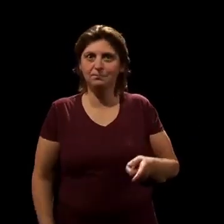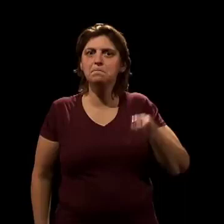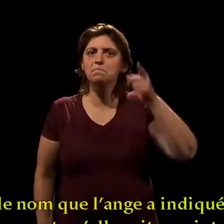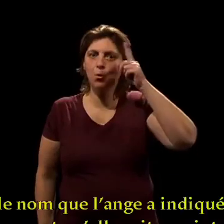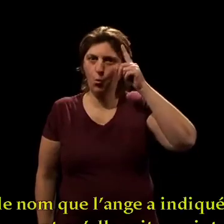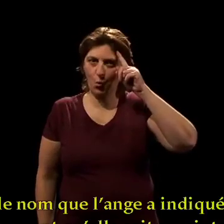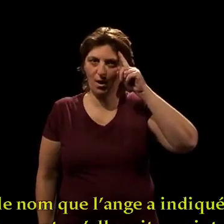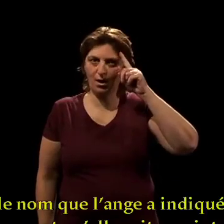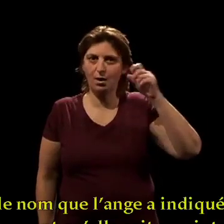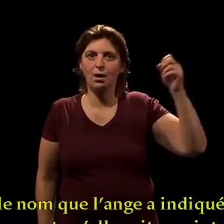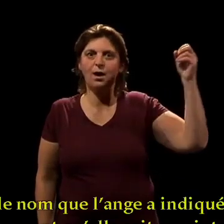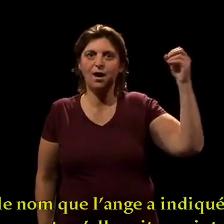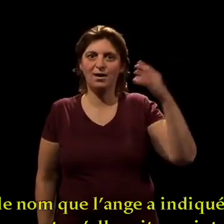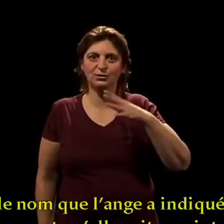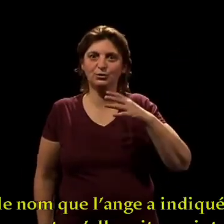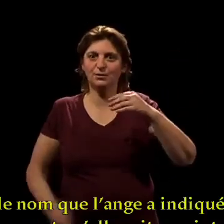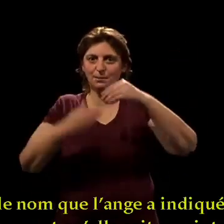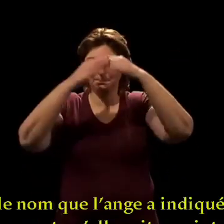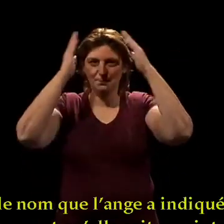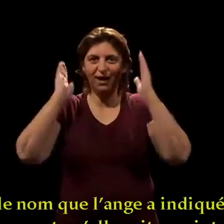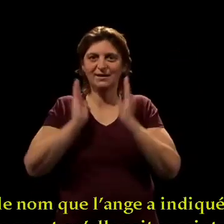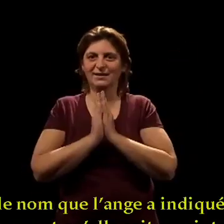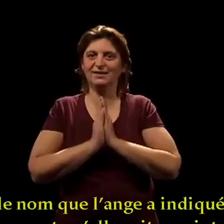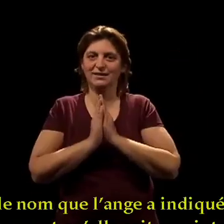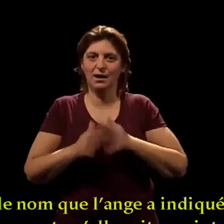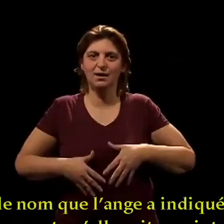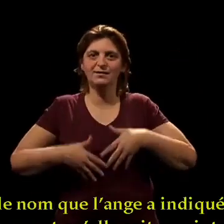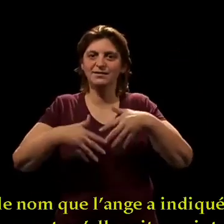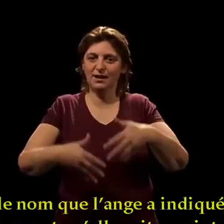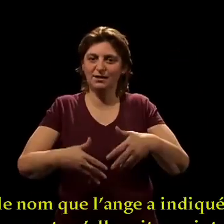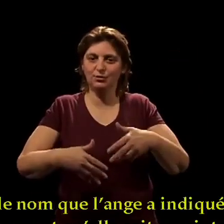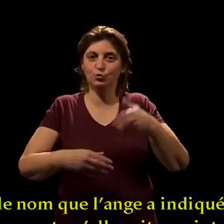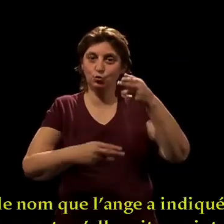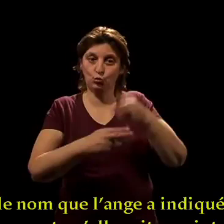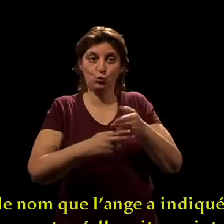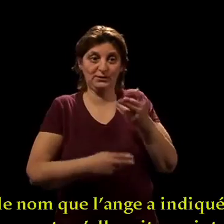Jésus. C'est le nom que l'ange a indiqué à Marie avant qu'elle soit enceinte.